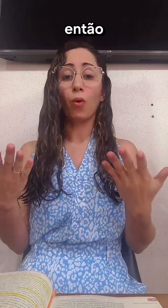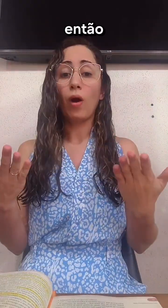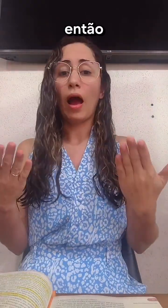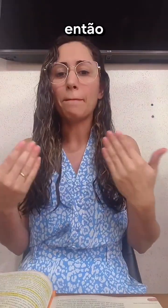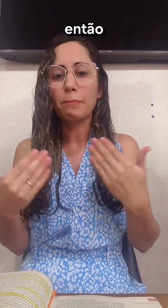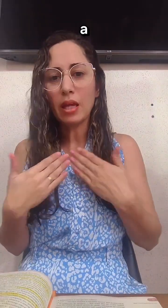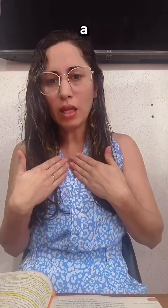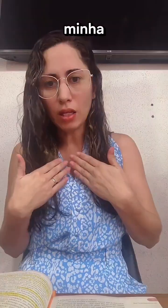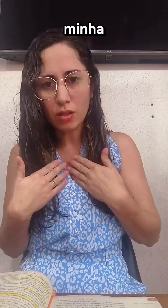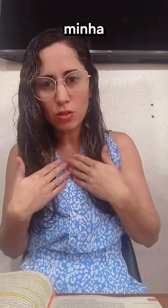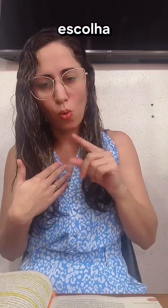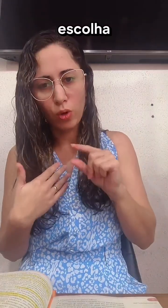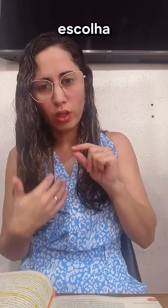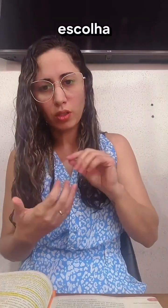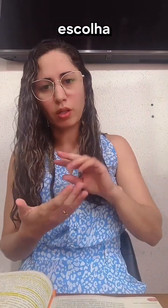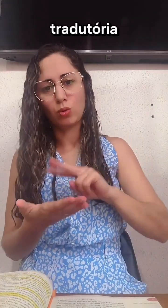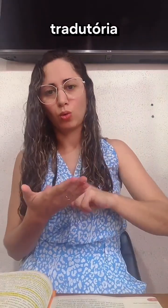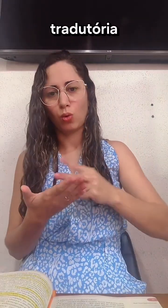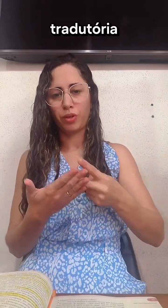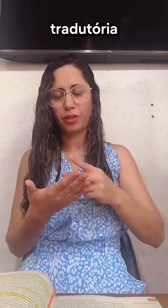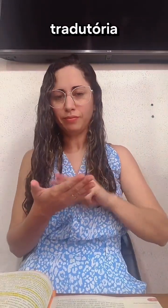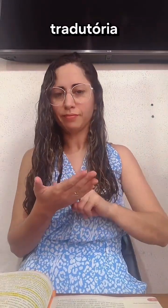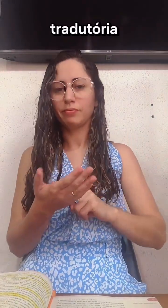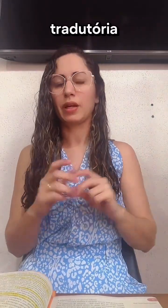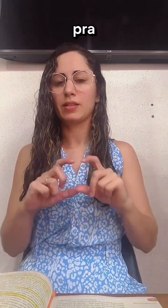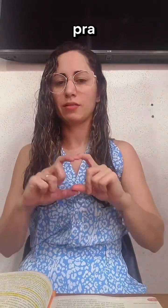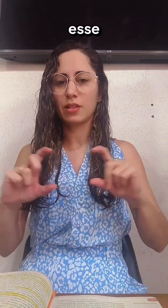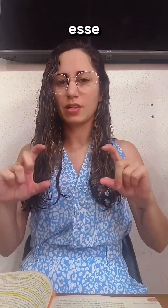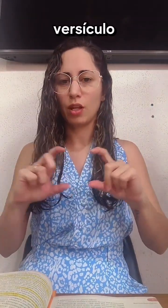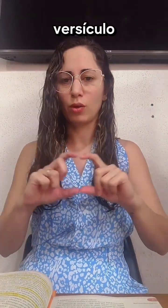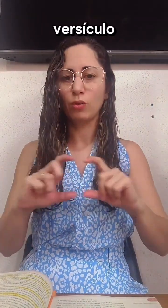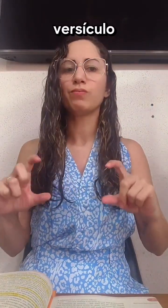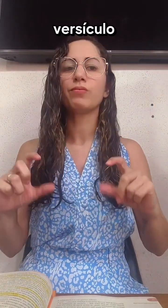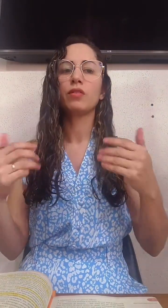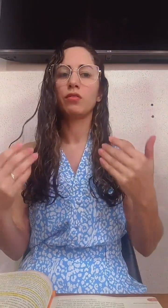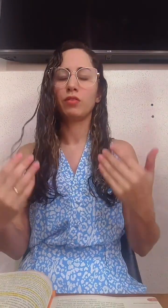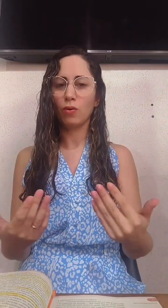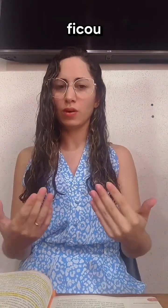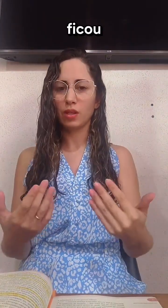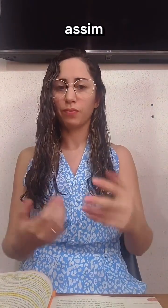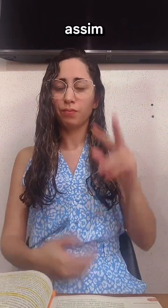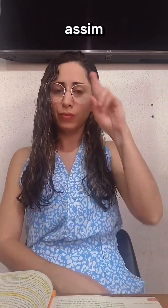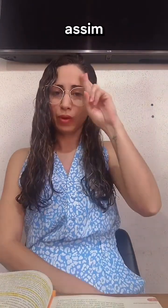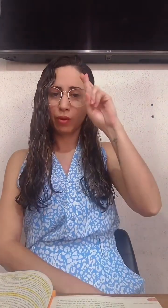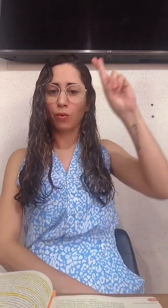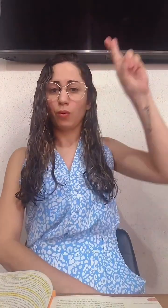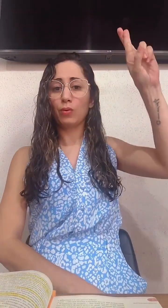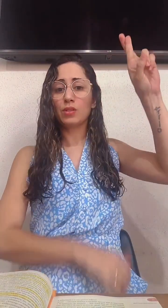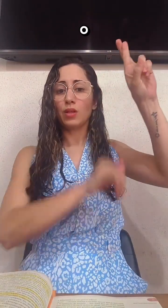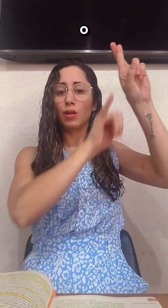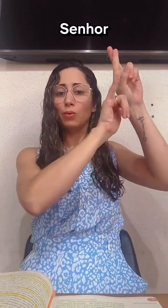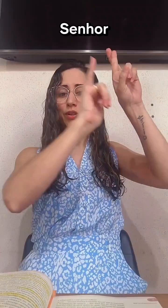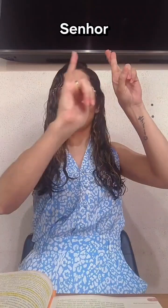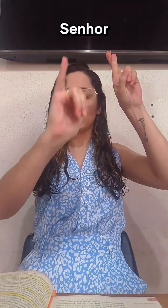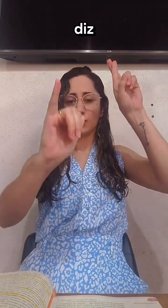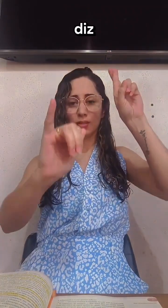Então, a minha escolha tradutória para esse versículo ficou assim. O Senhor